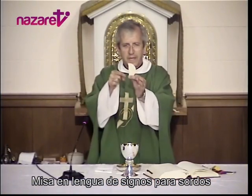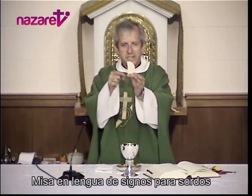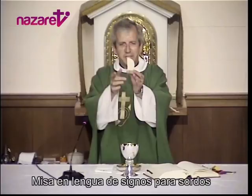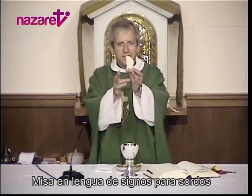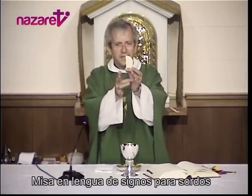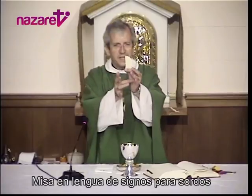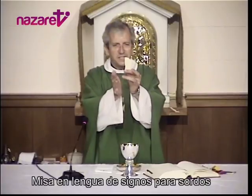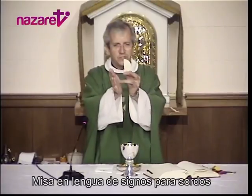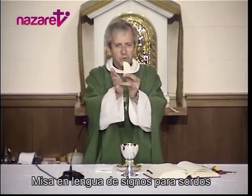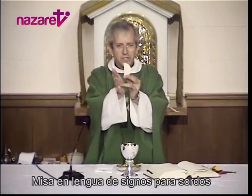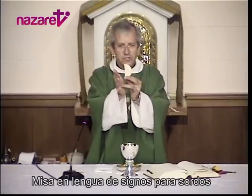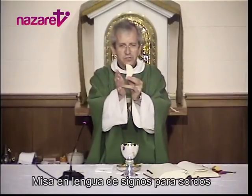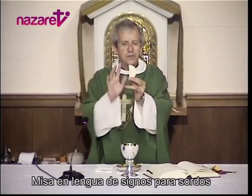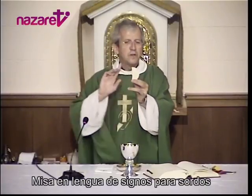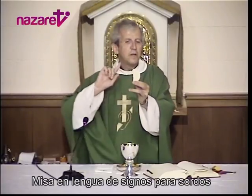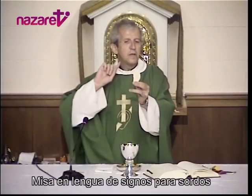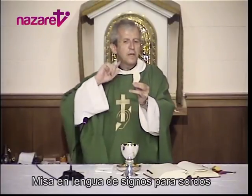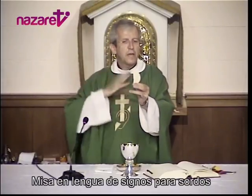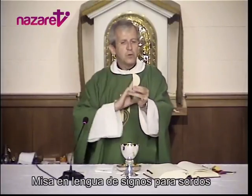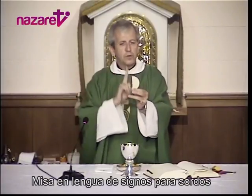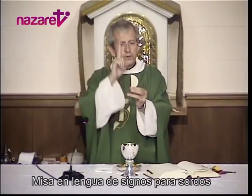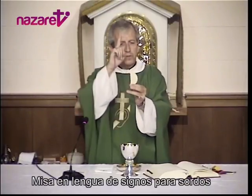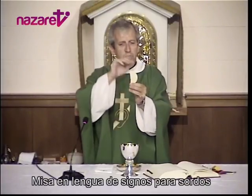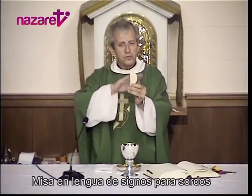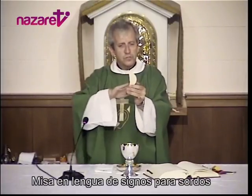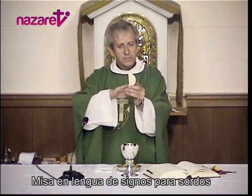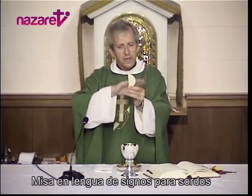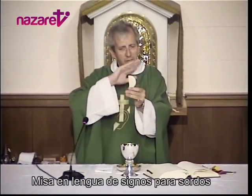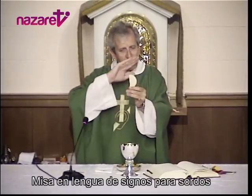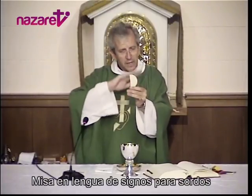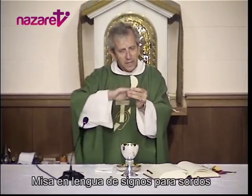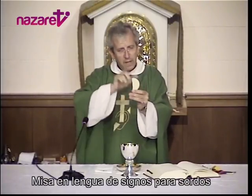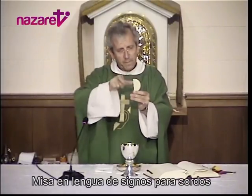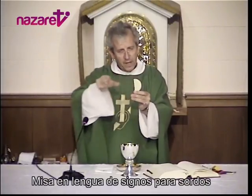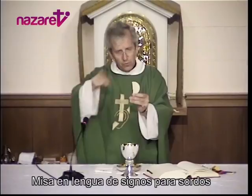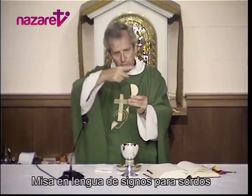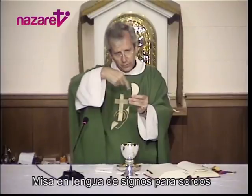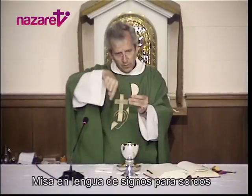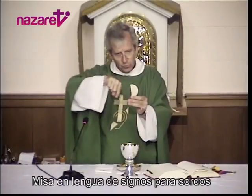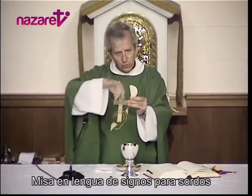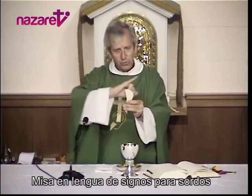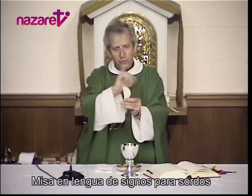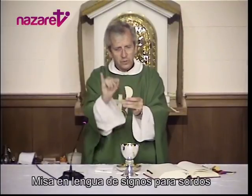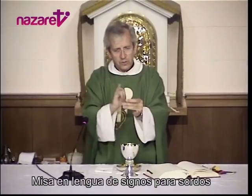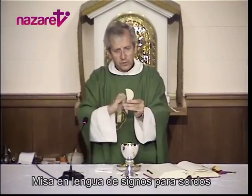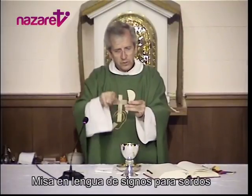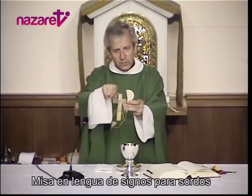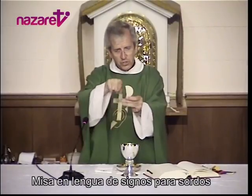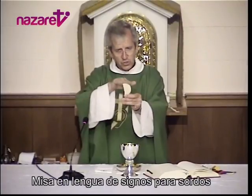Este es Jesucristo, el Cordero de Dios, que quita el pecado del mundo. Dichosos